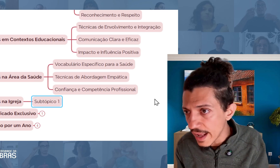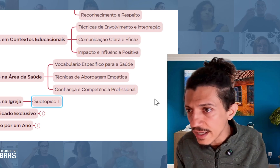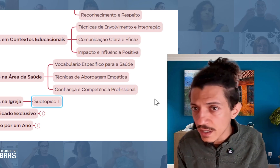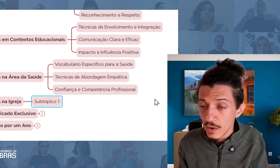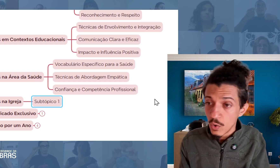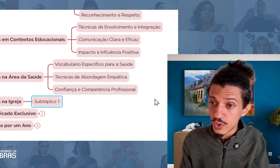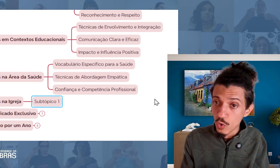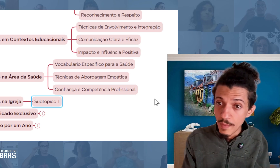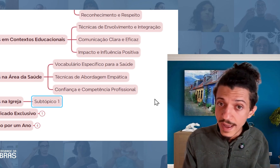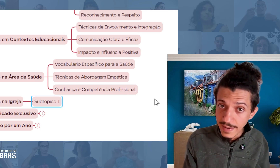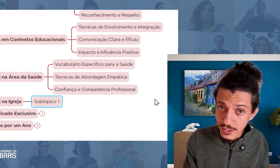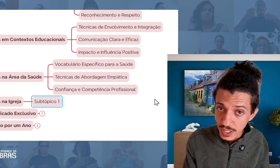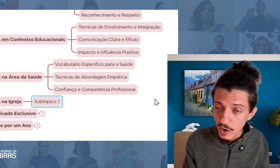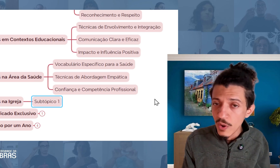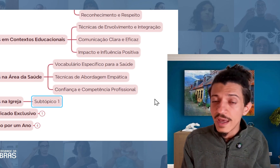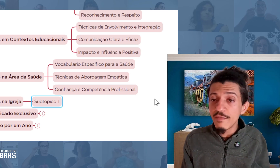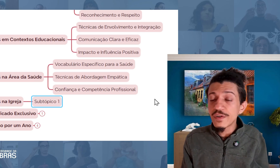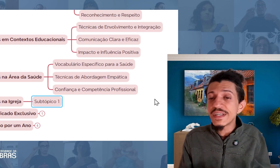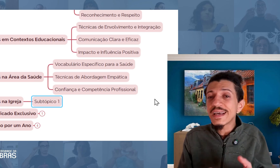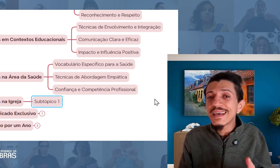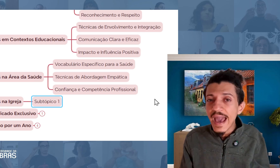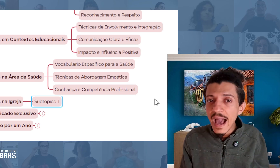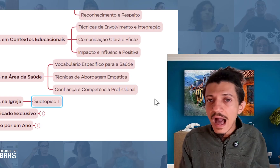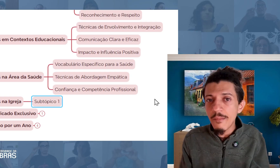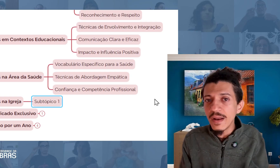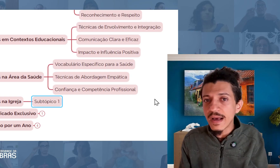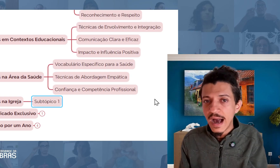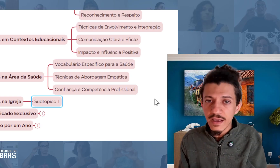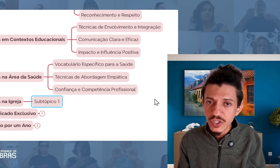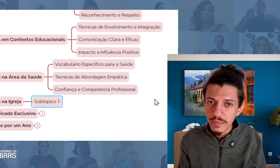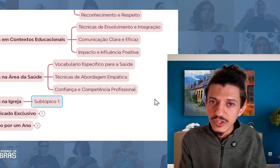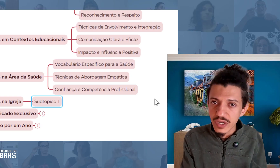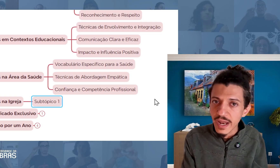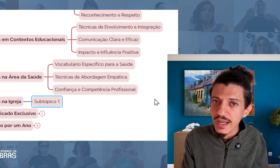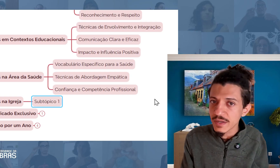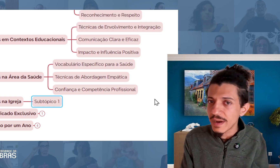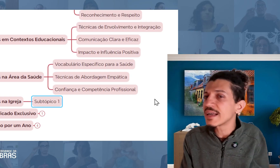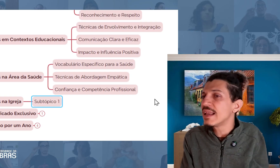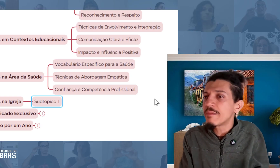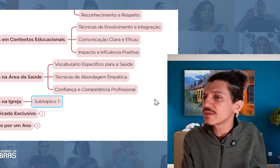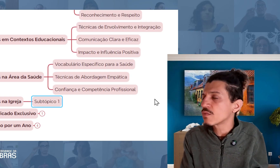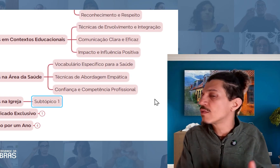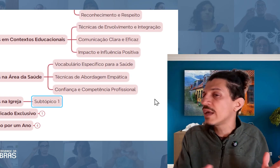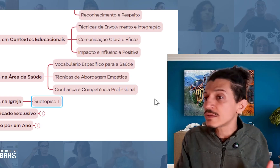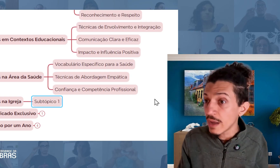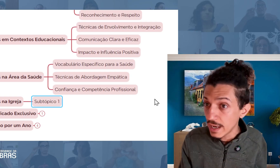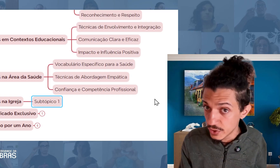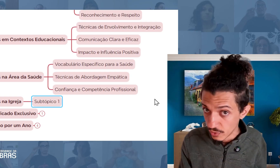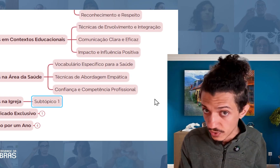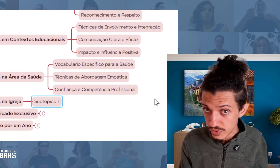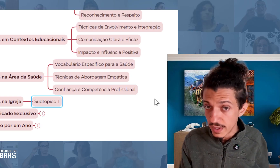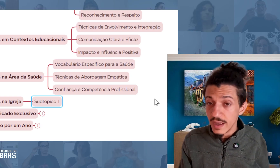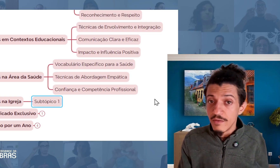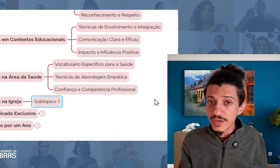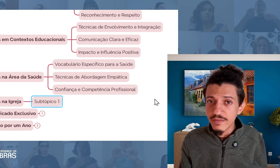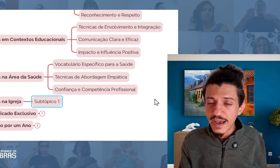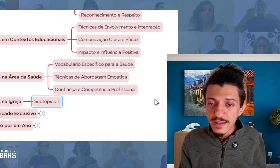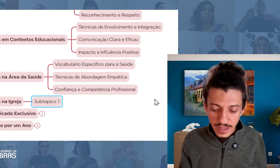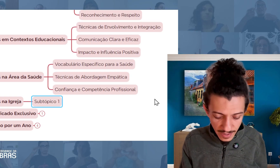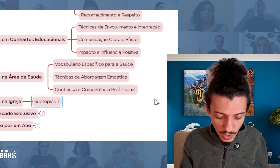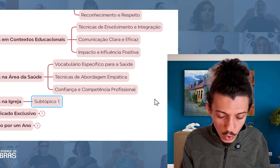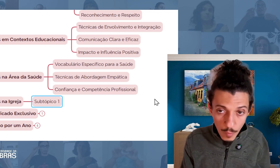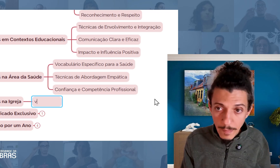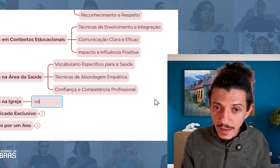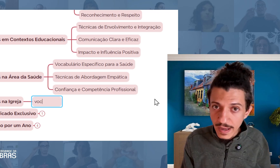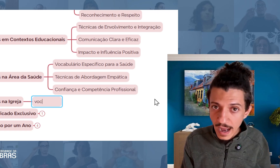alguma igreja ou de alguma religião e você quer aplicar, que eu chamei de igreja, mas é Libras no contexto religioso. Você vai